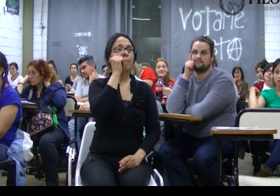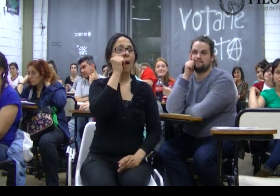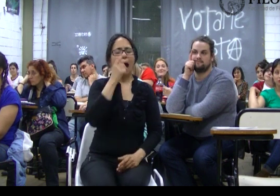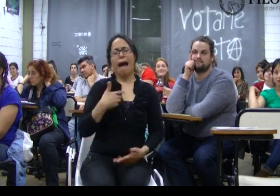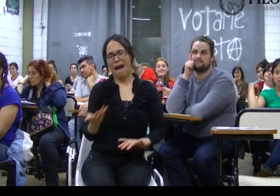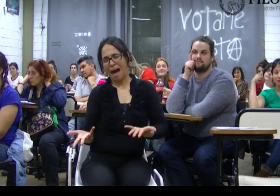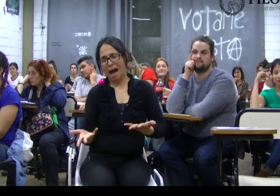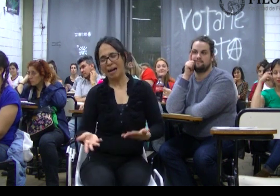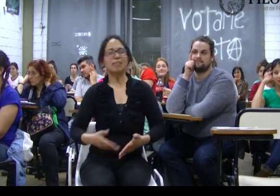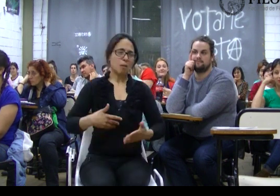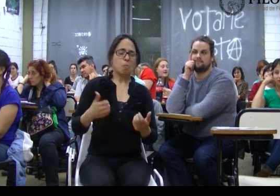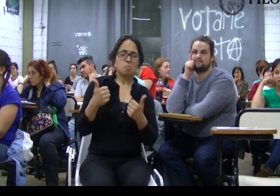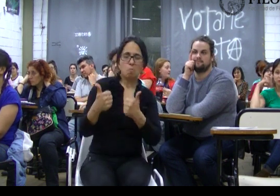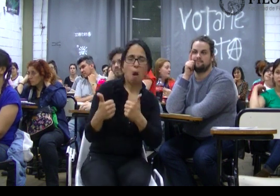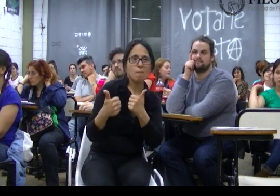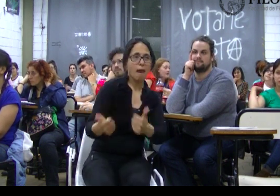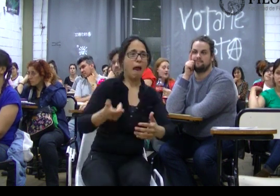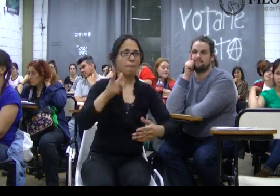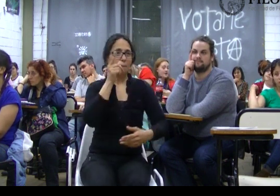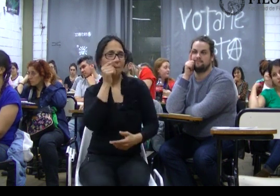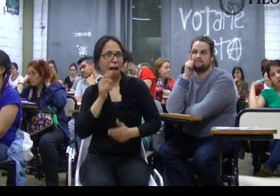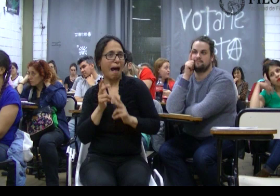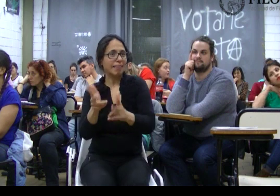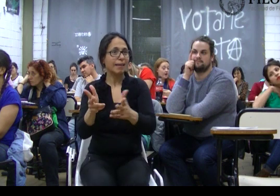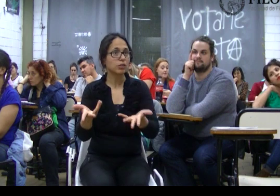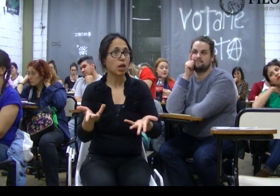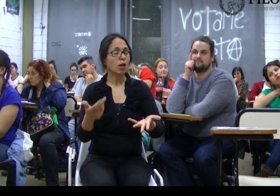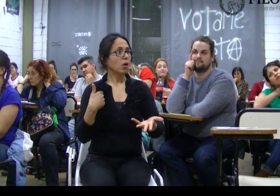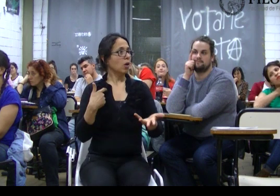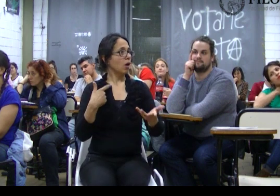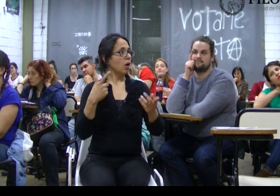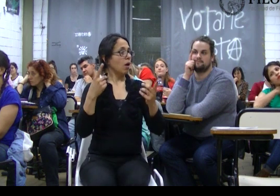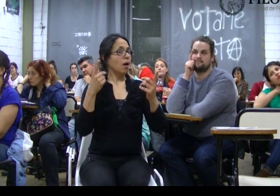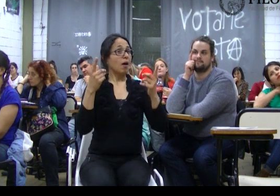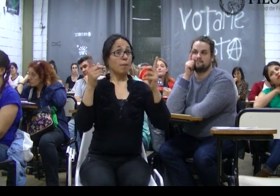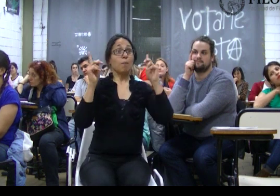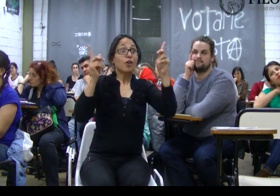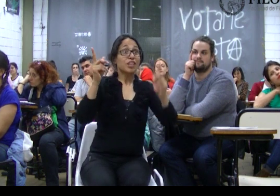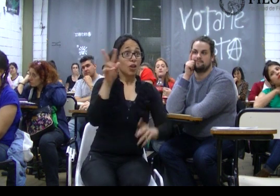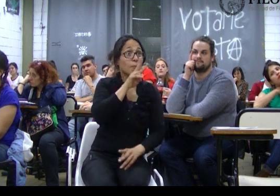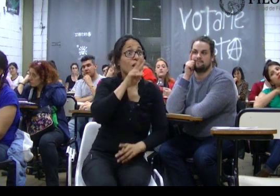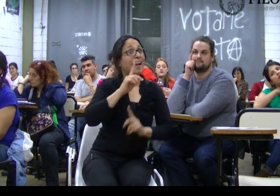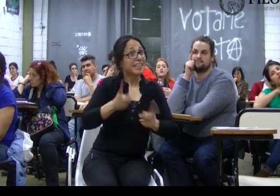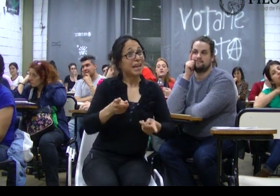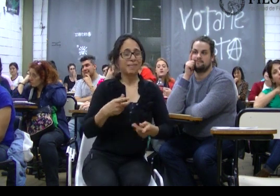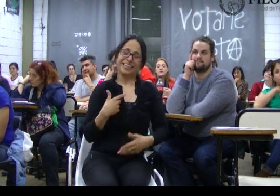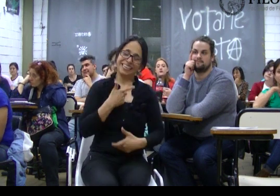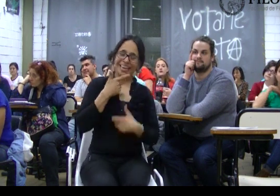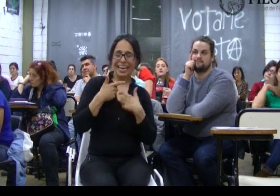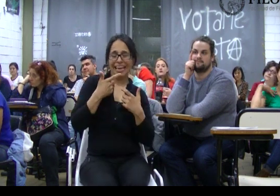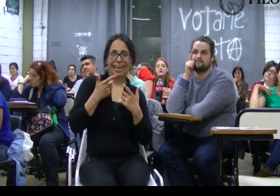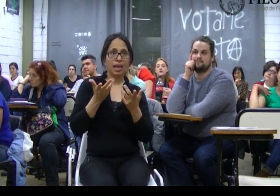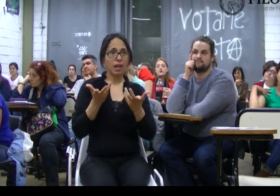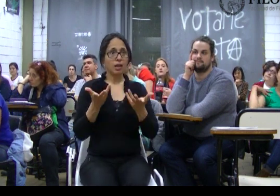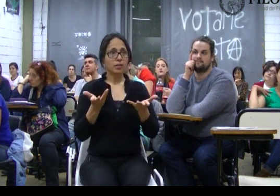alentaba, se reía, se trataba de campeón, cada vez que hacía eso, y todas las maestras también.